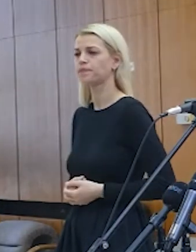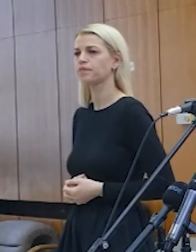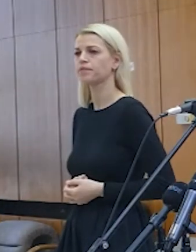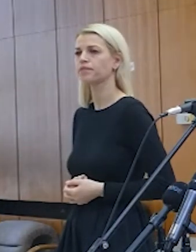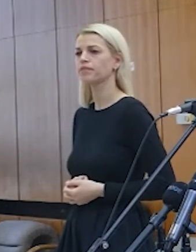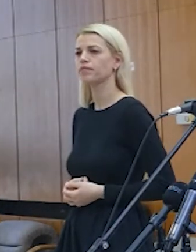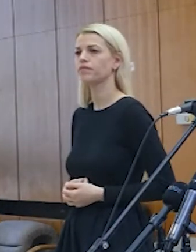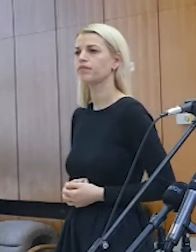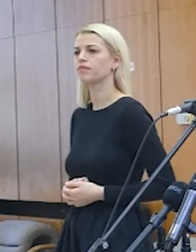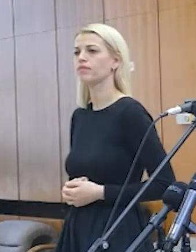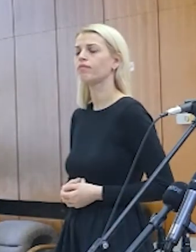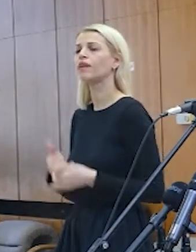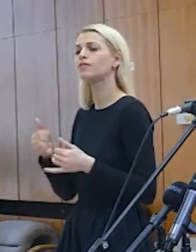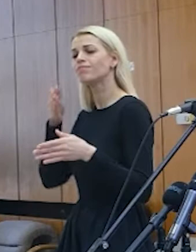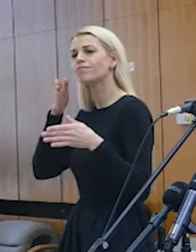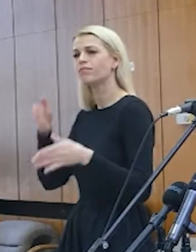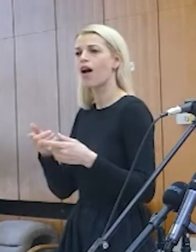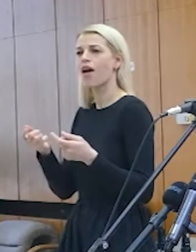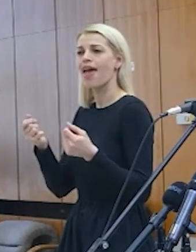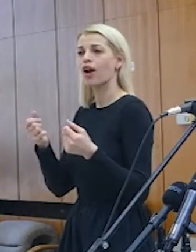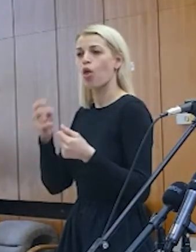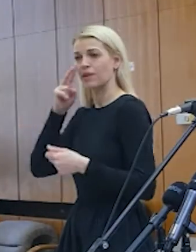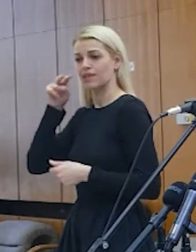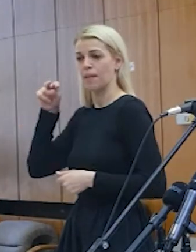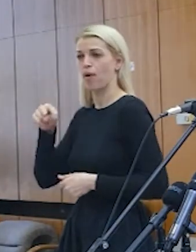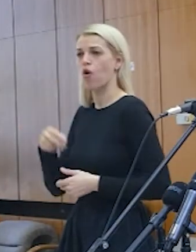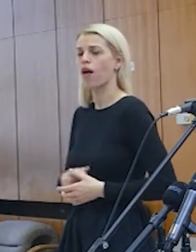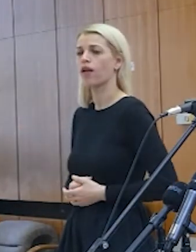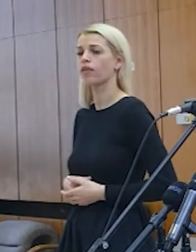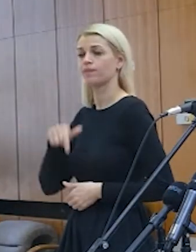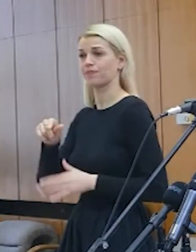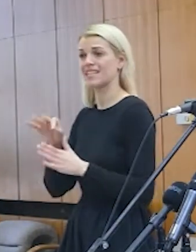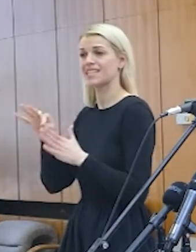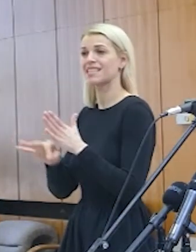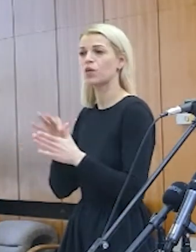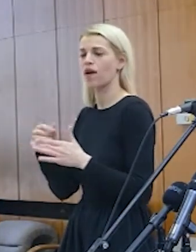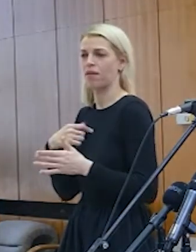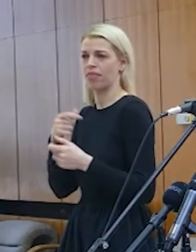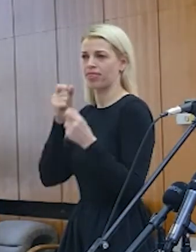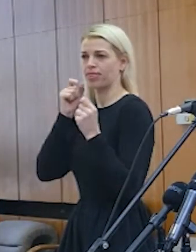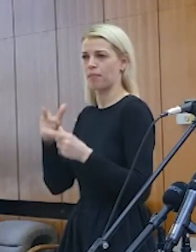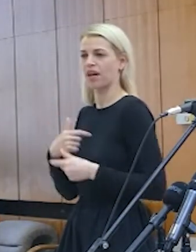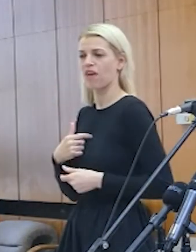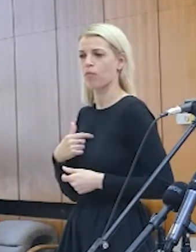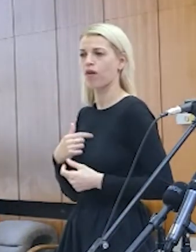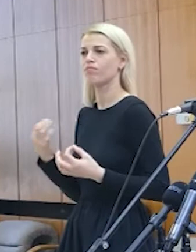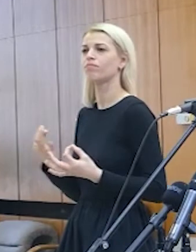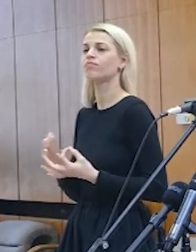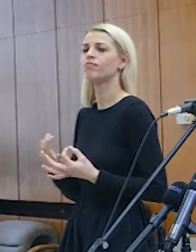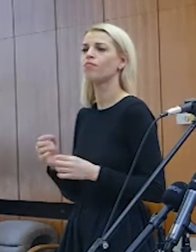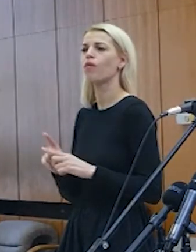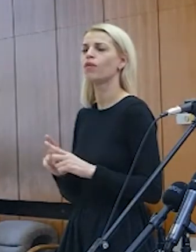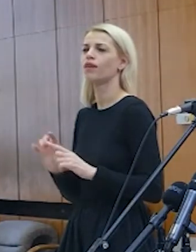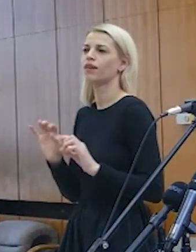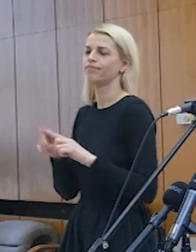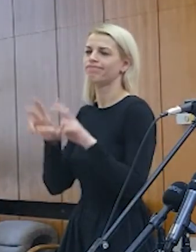Všeobecne čiste z ekonomického pohľadu ma táto situácia neprekvapuje, pretože to dobrodružstvo, do ktorého